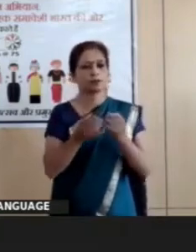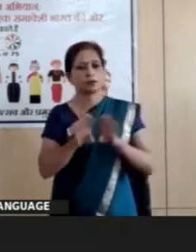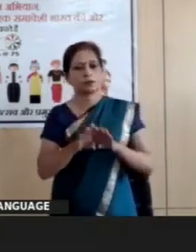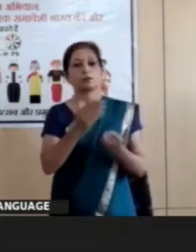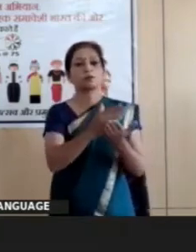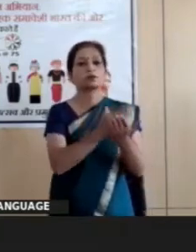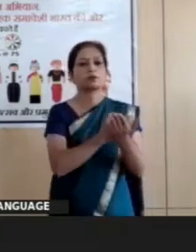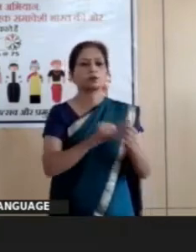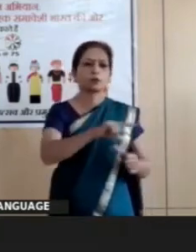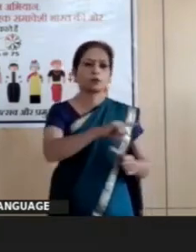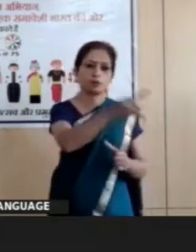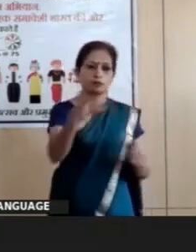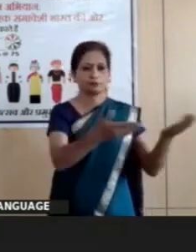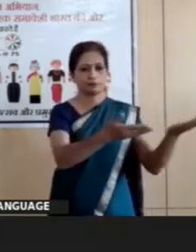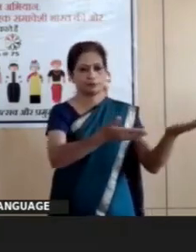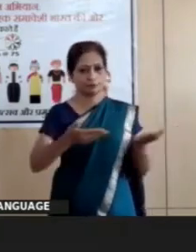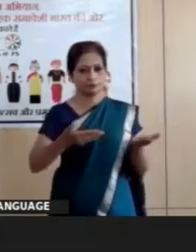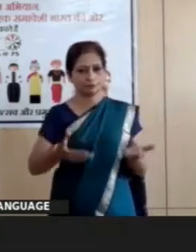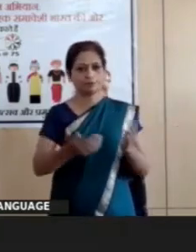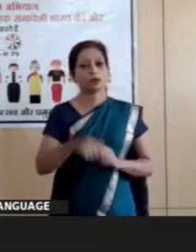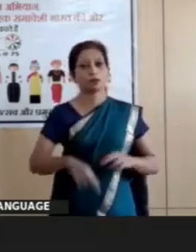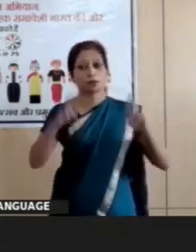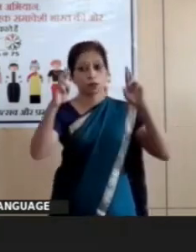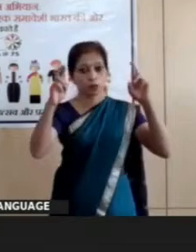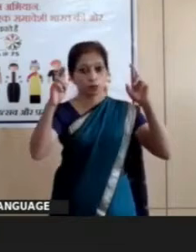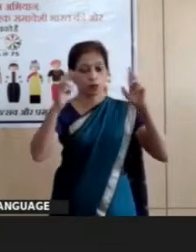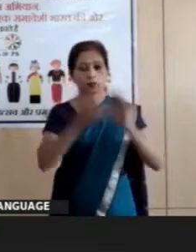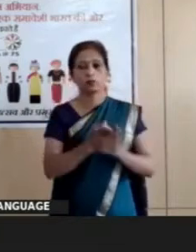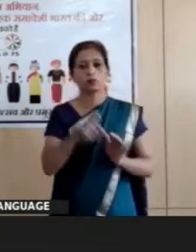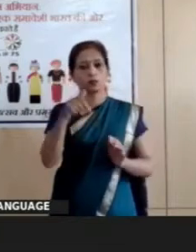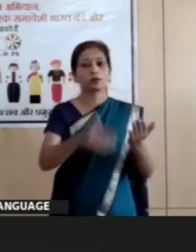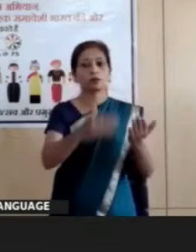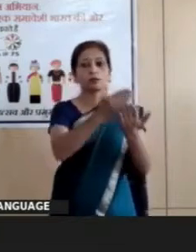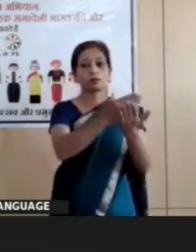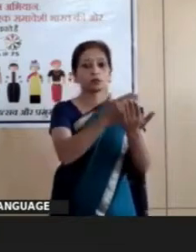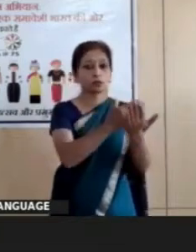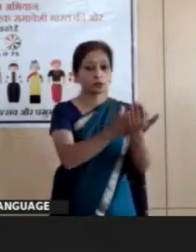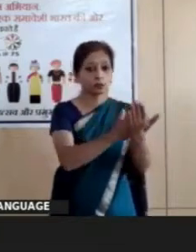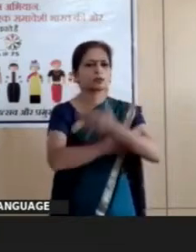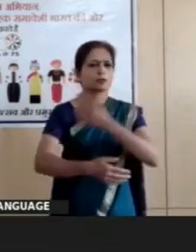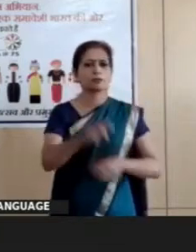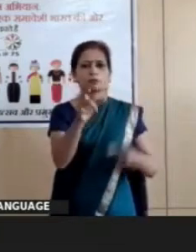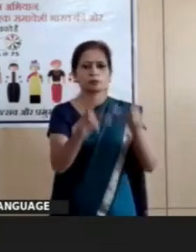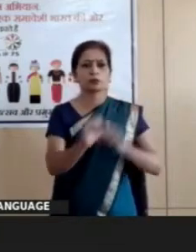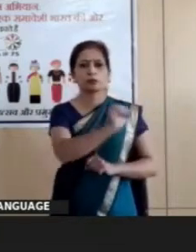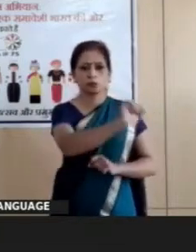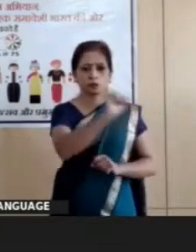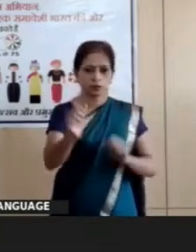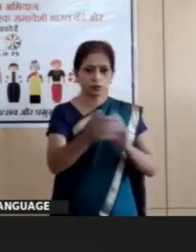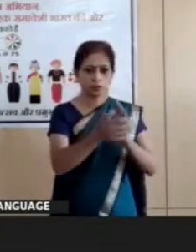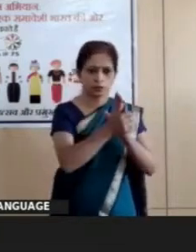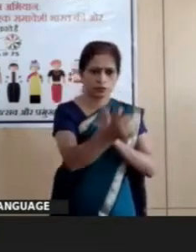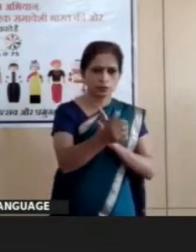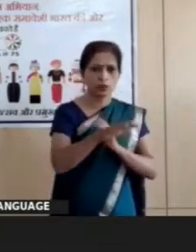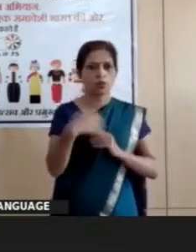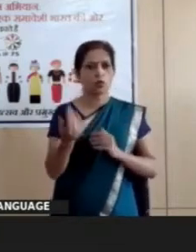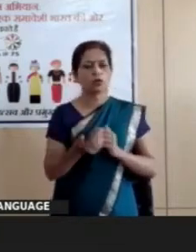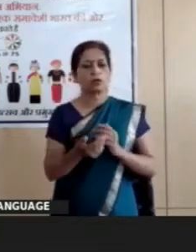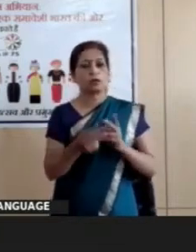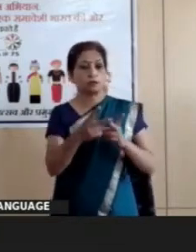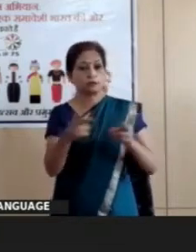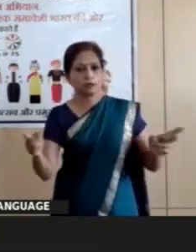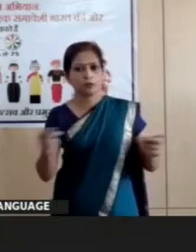के इस कार्यक्रम में आप सबकी स्वागत हो। उम्मीद है इस कार्यक्रम से दिव्यांगजनों के कौशल और क्षमताओं के बारे